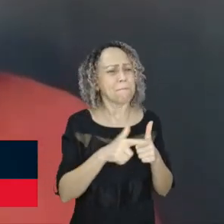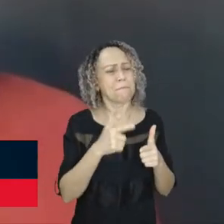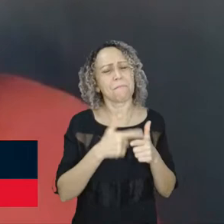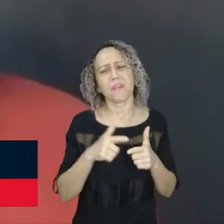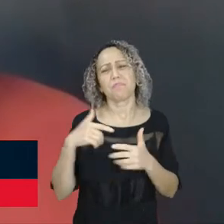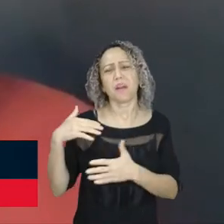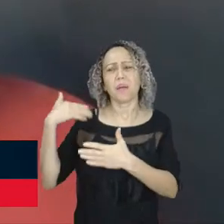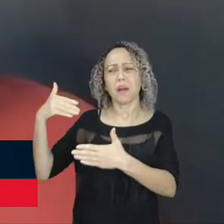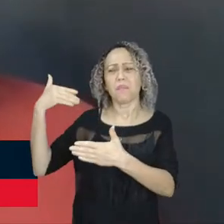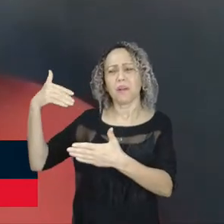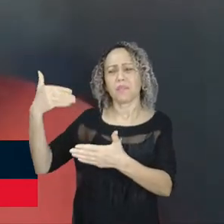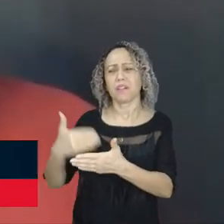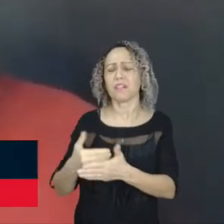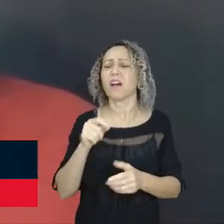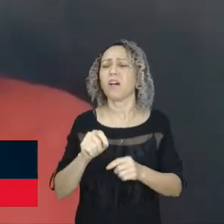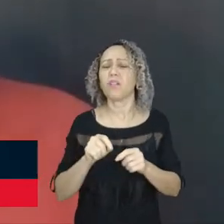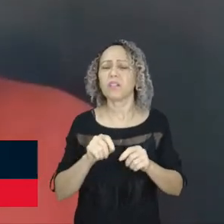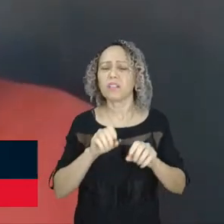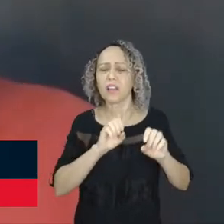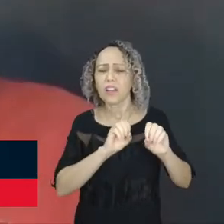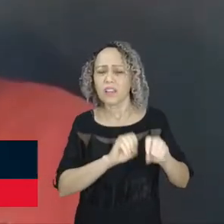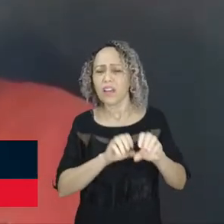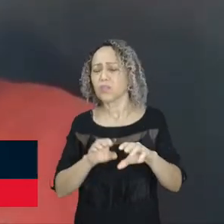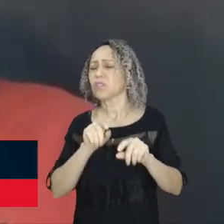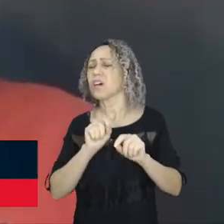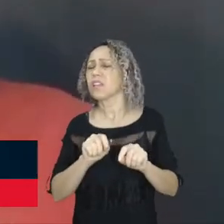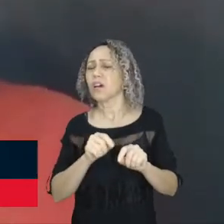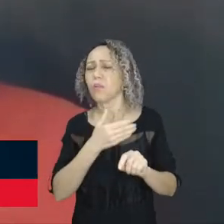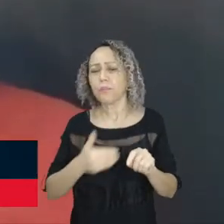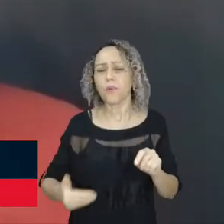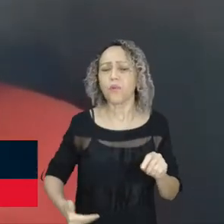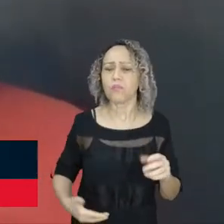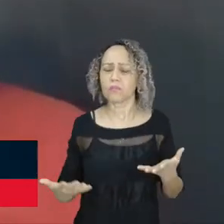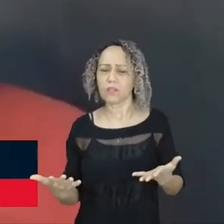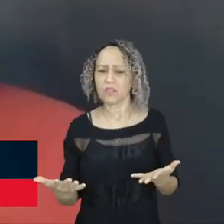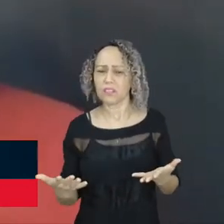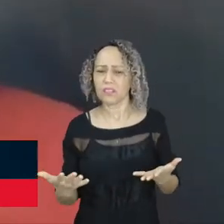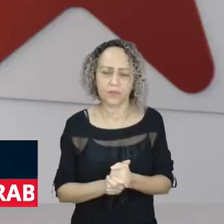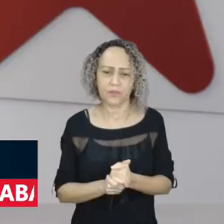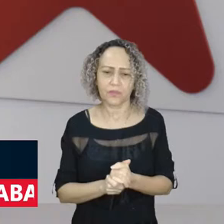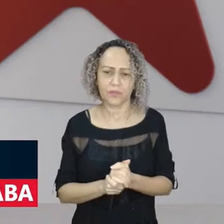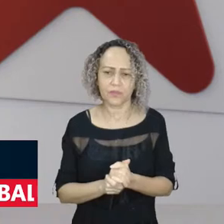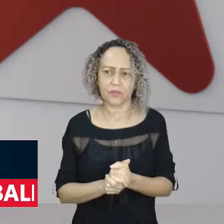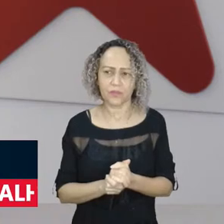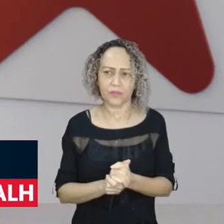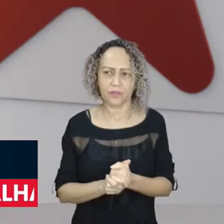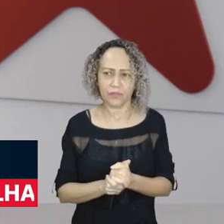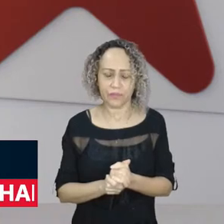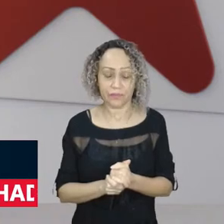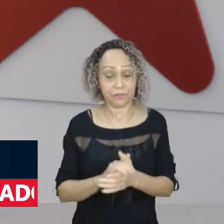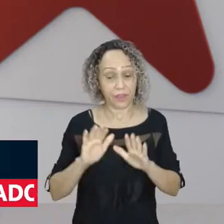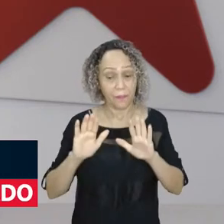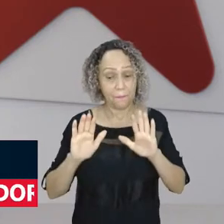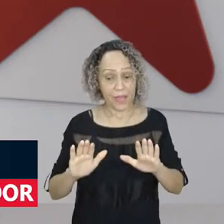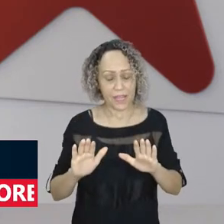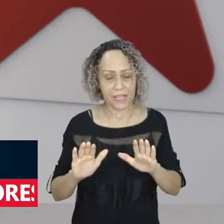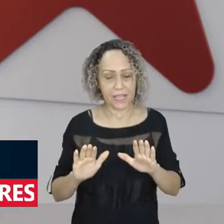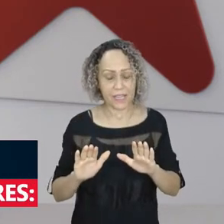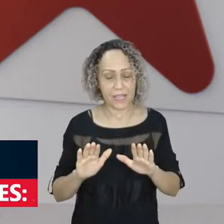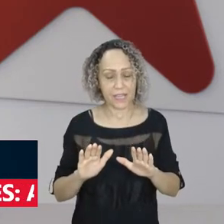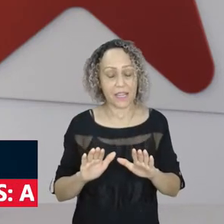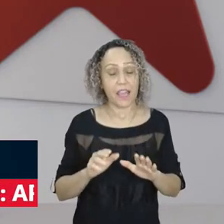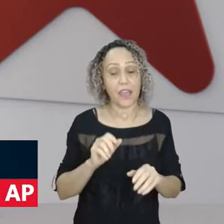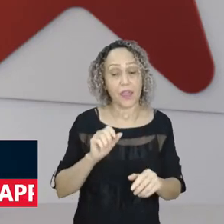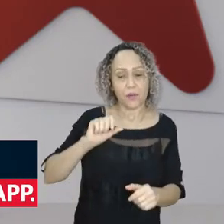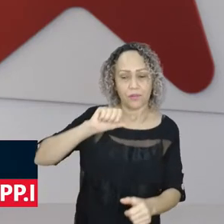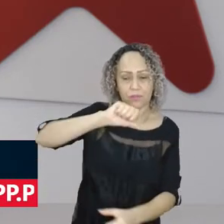má qualificação de mão de obra, até por falta de instrução básica, falta de educação. A inversão aqui, essa fala do Giannini,